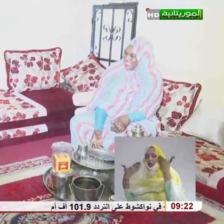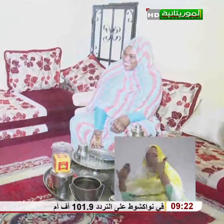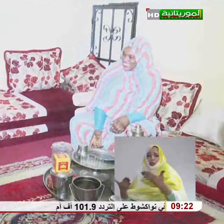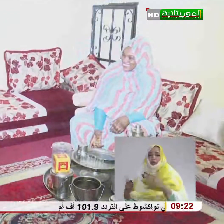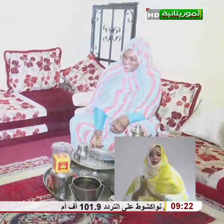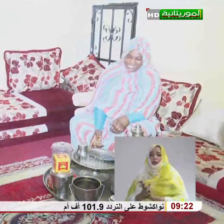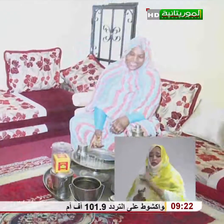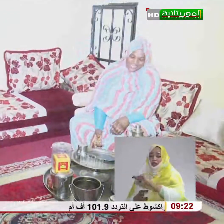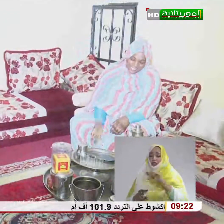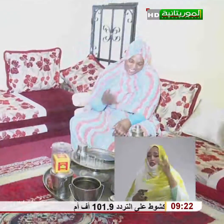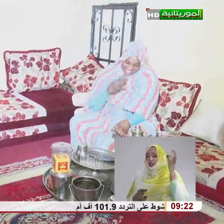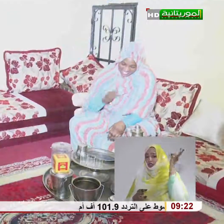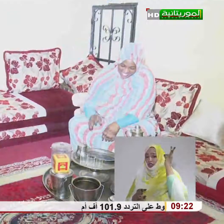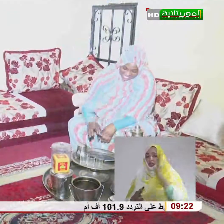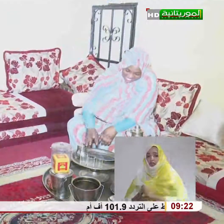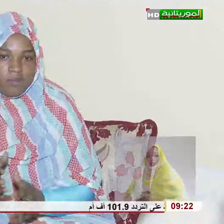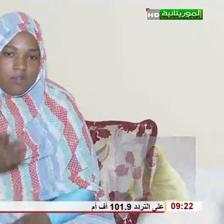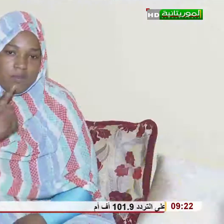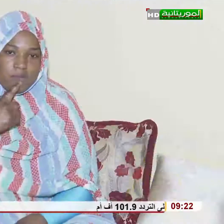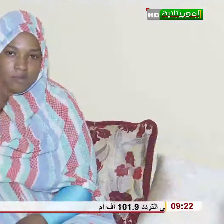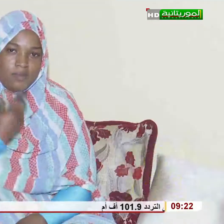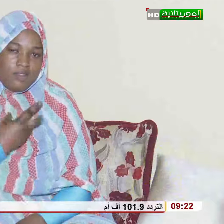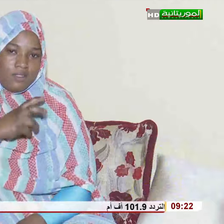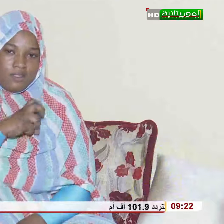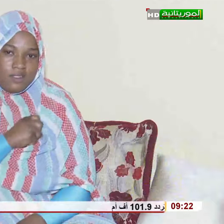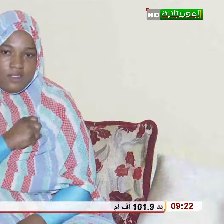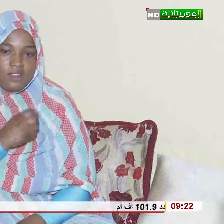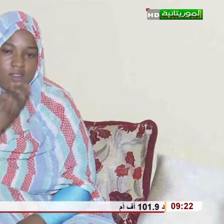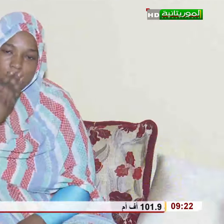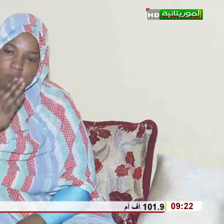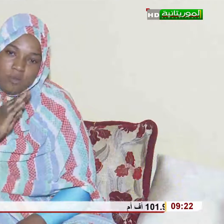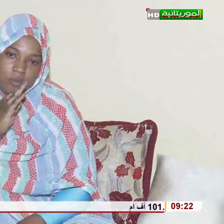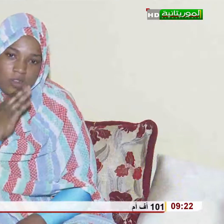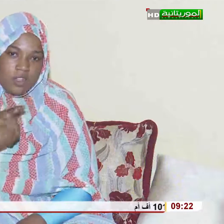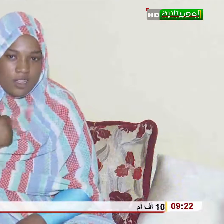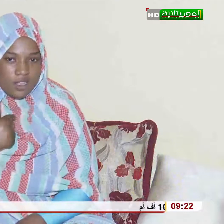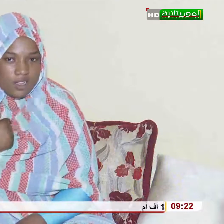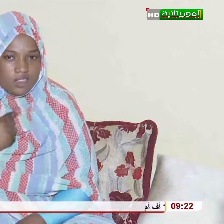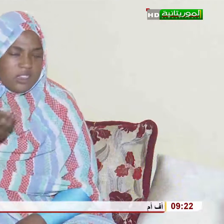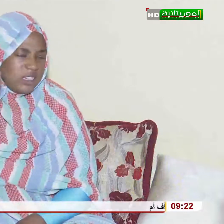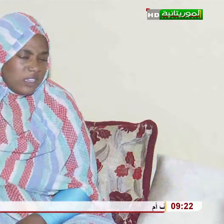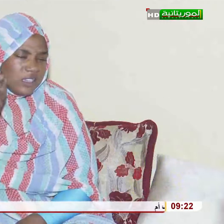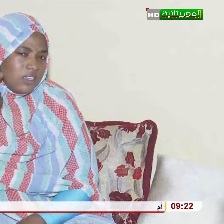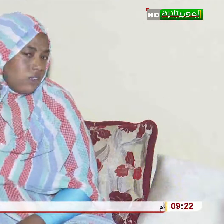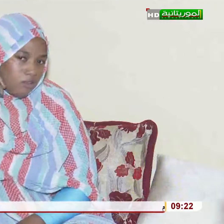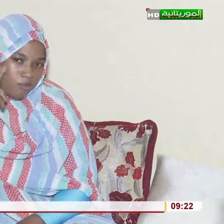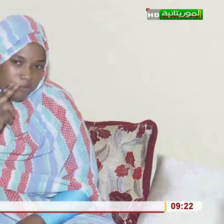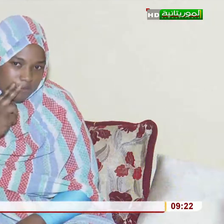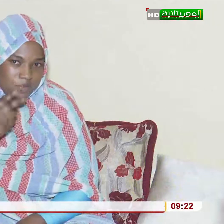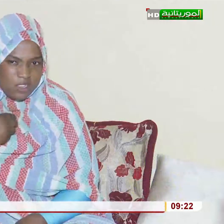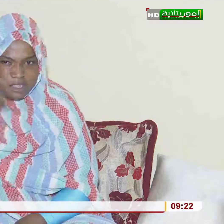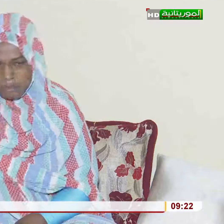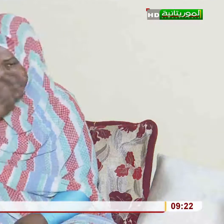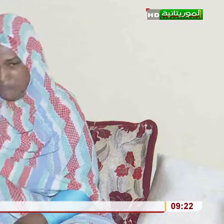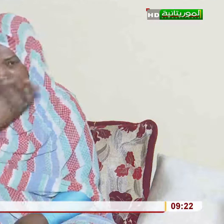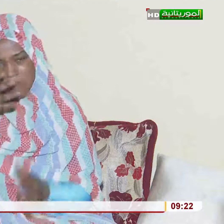لمصطفى وزوجته الشابة الصماء. أنا صماء ولله الحمد، كنت أدرس في